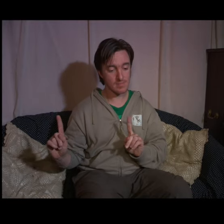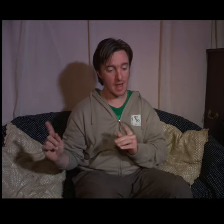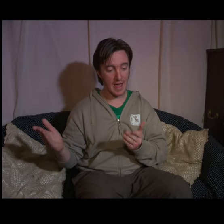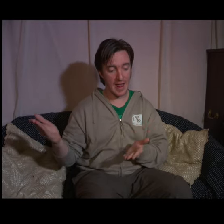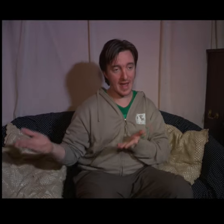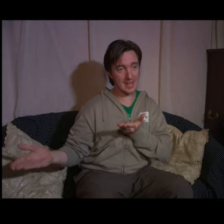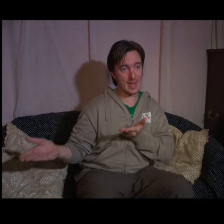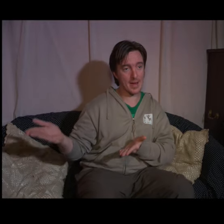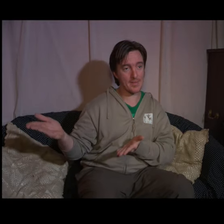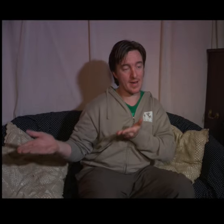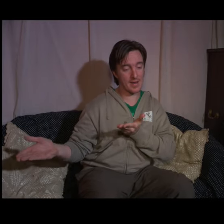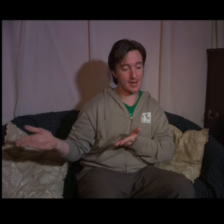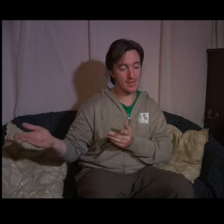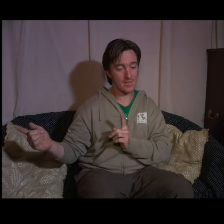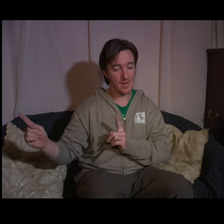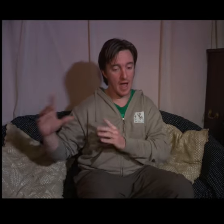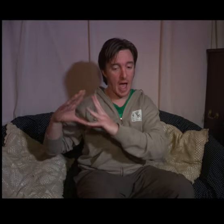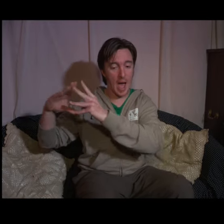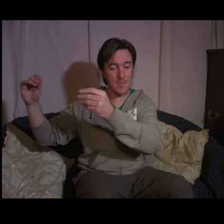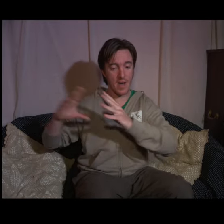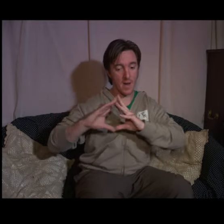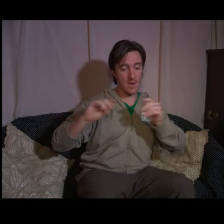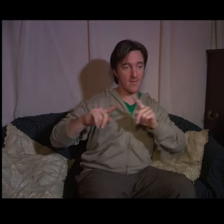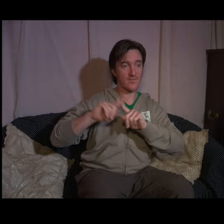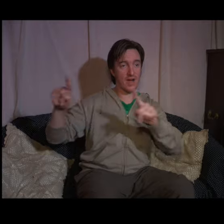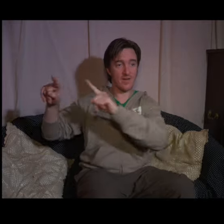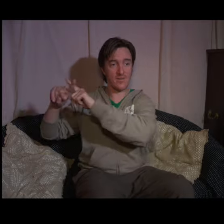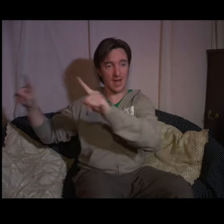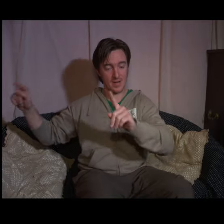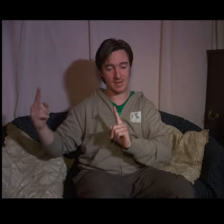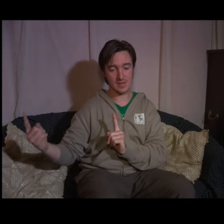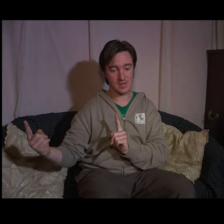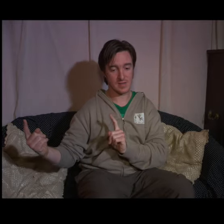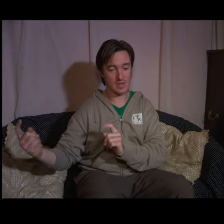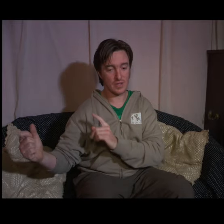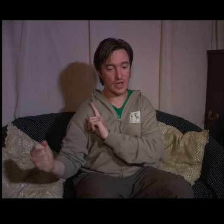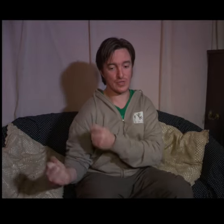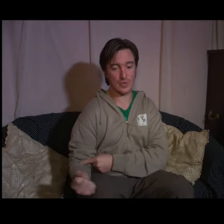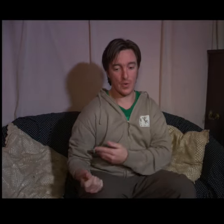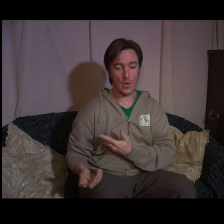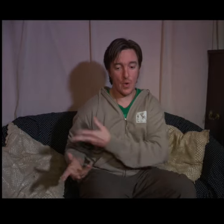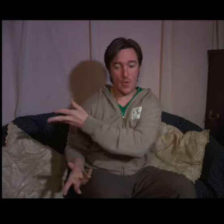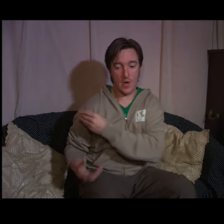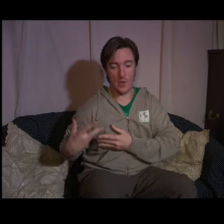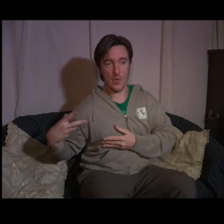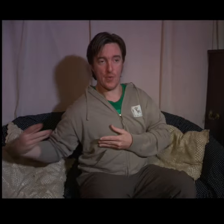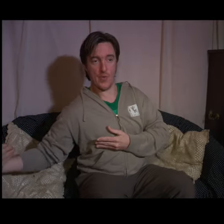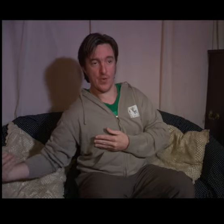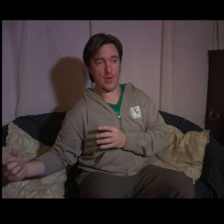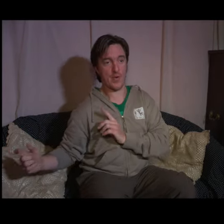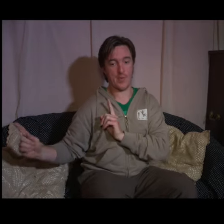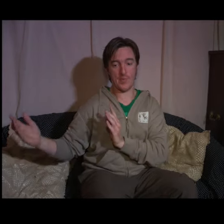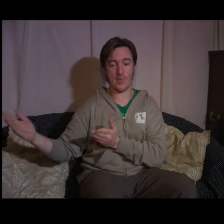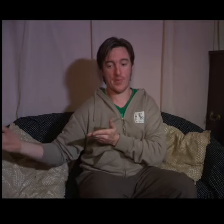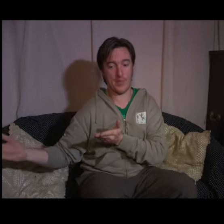C'est vrai que quand on a commencé, on n'était pas en même temps. Mais après, chacun avait un esprit un peu différent et je ne sais pas, peut-être qu'il y avait une